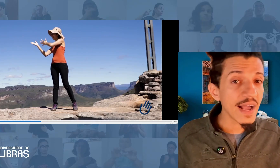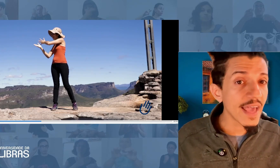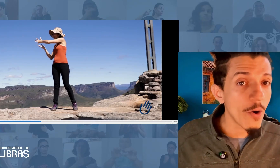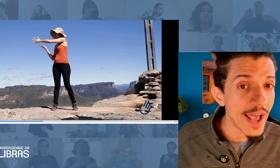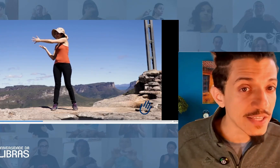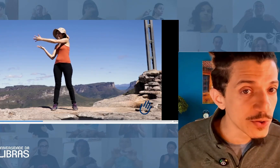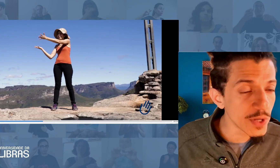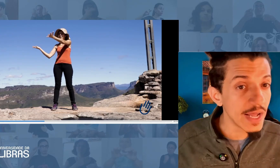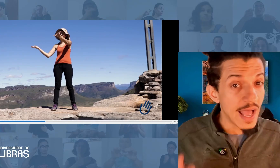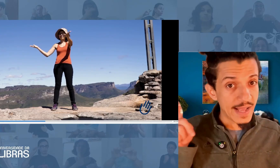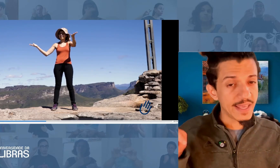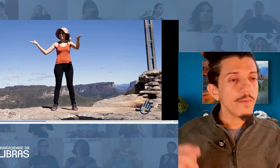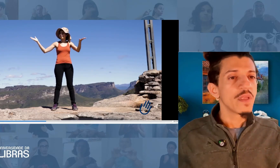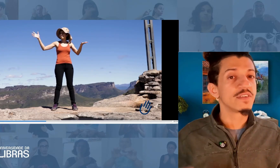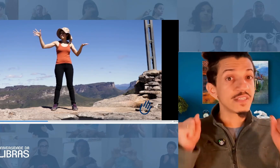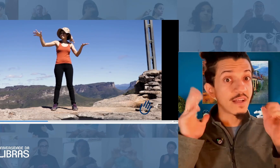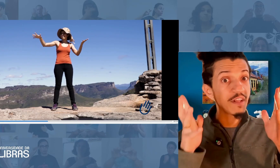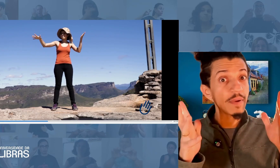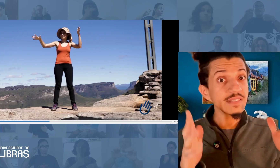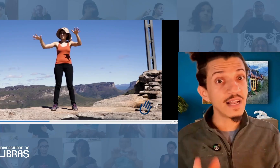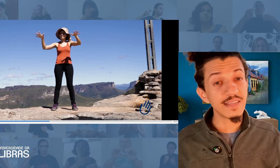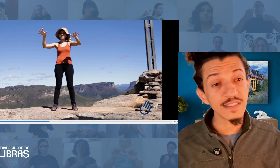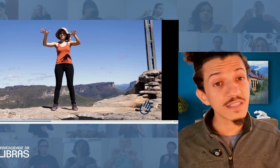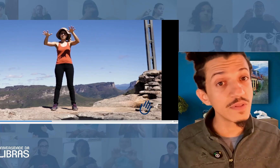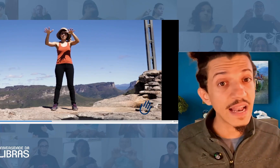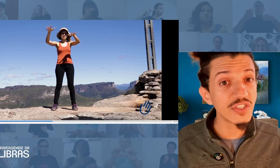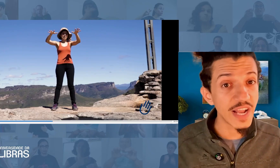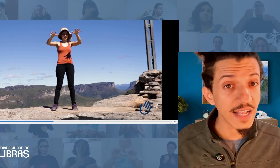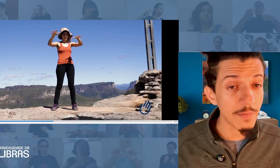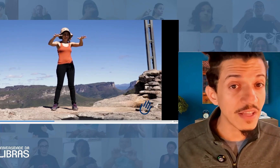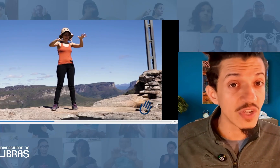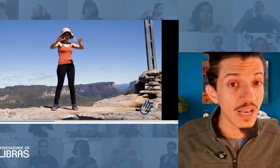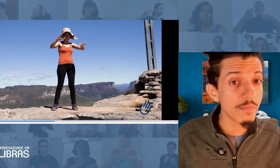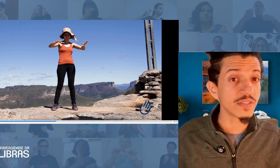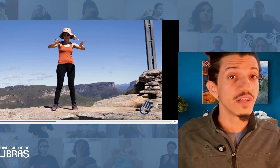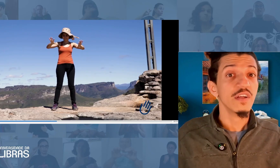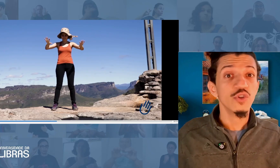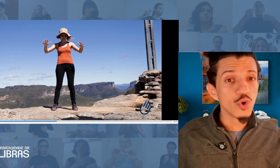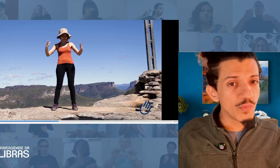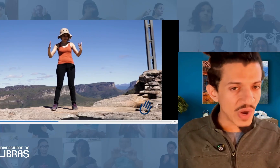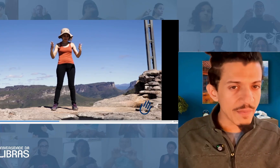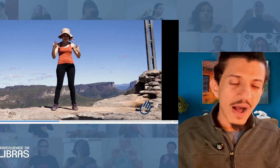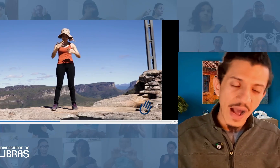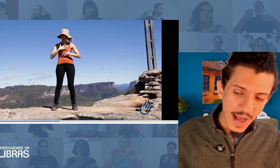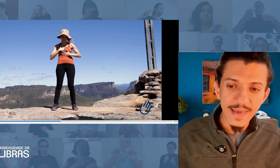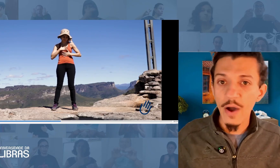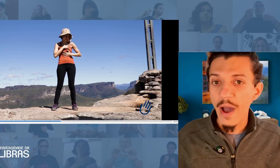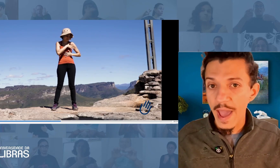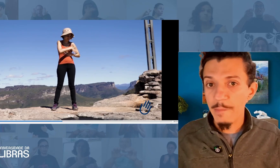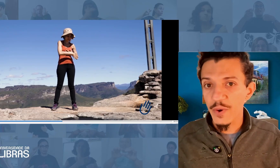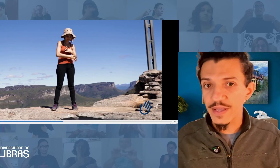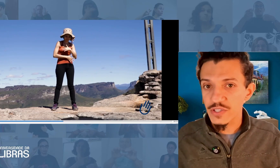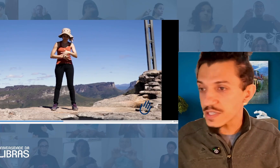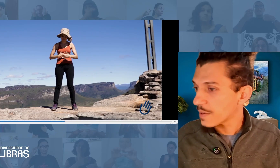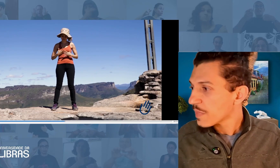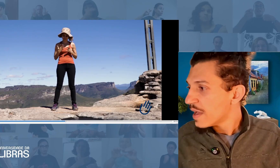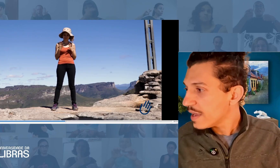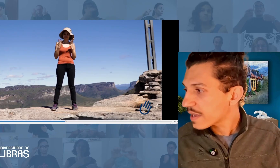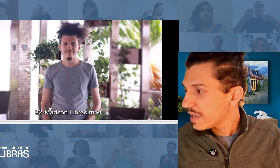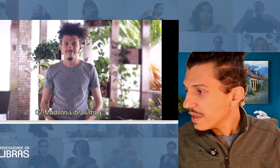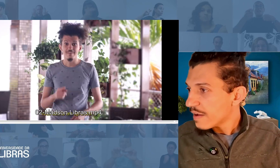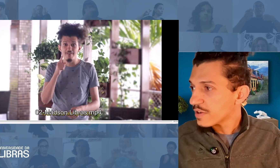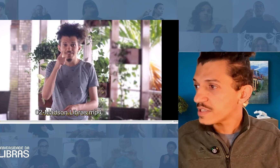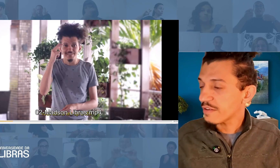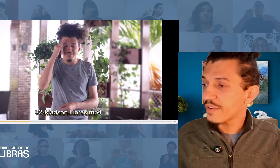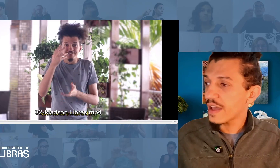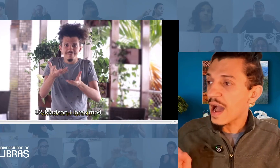A Raquel é surda. Aqui você está vendo uma sinalização dela diretamente em Libras de um poema. A Raquel é poetisa. E